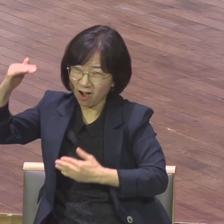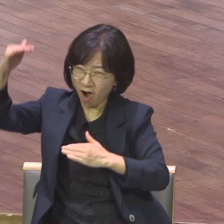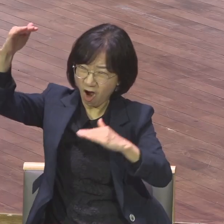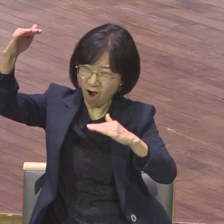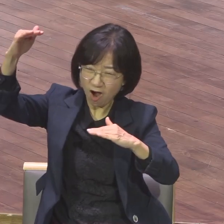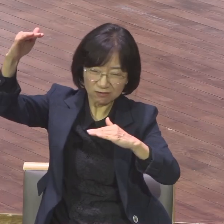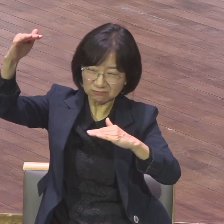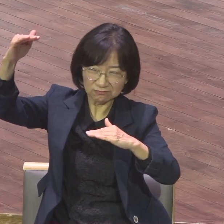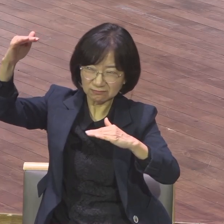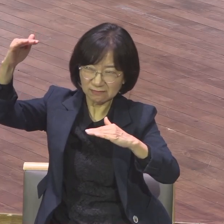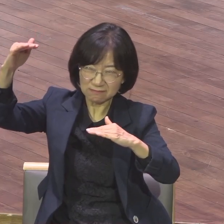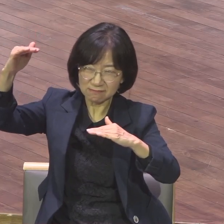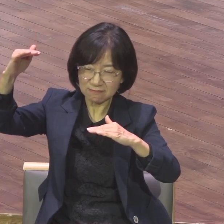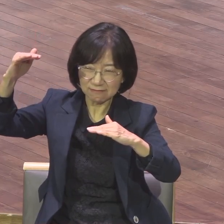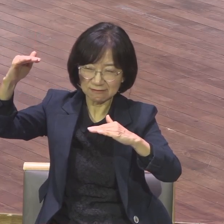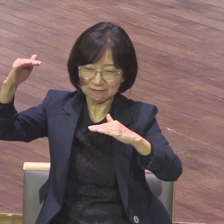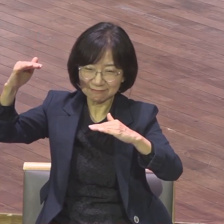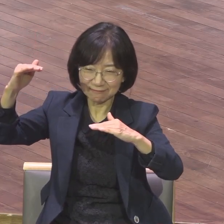설화